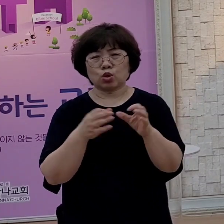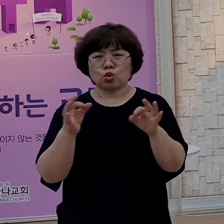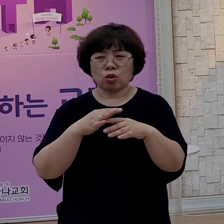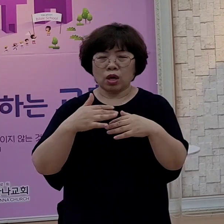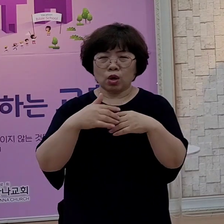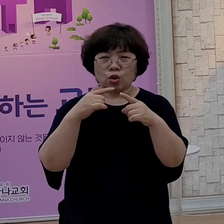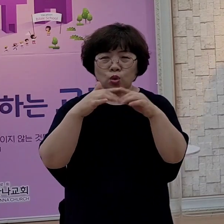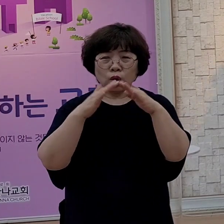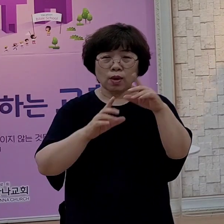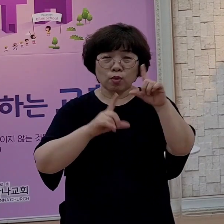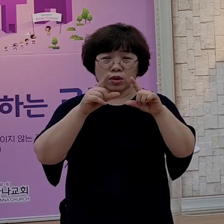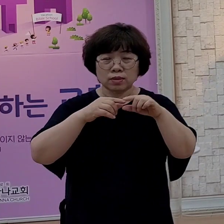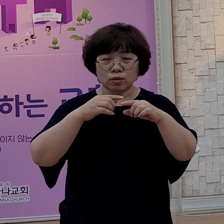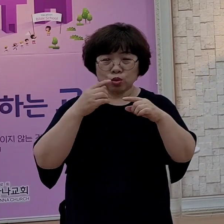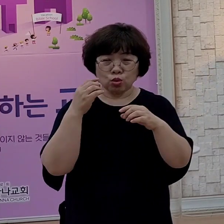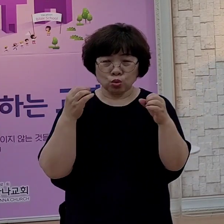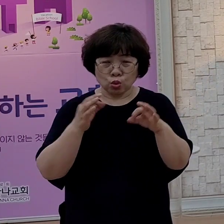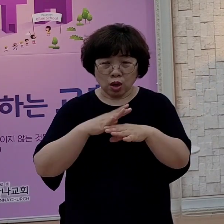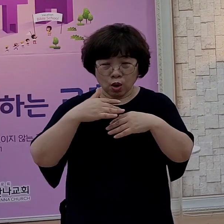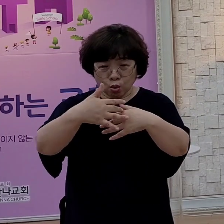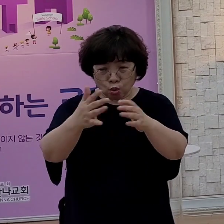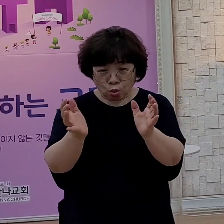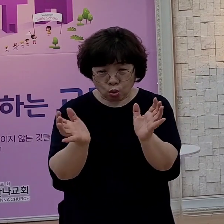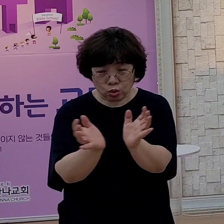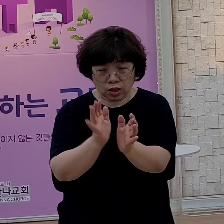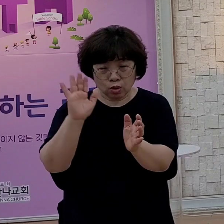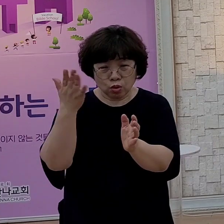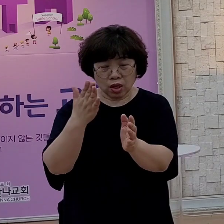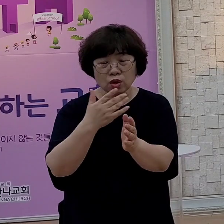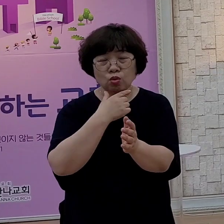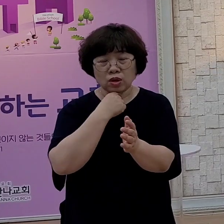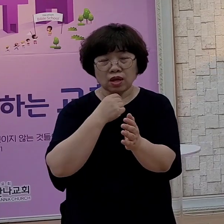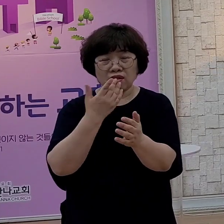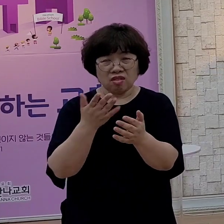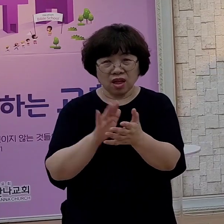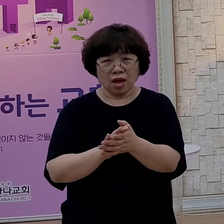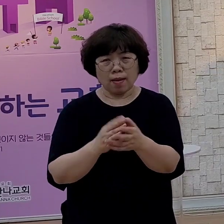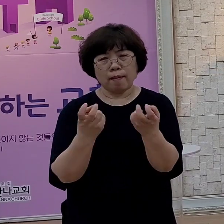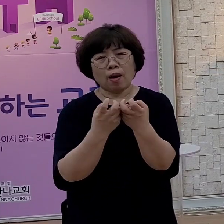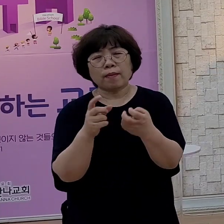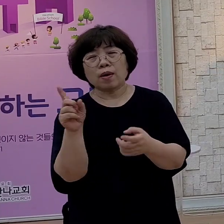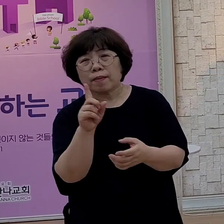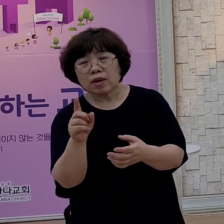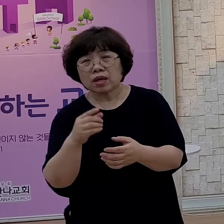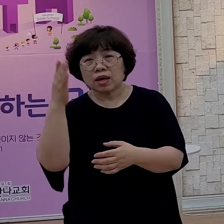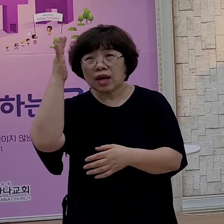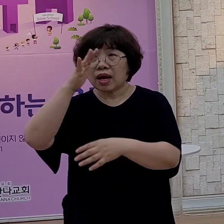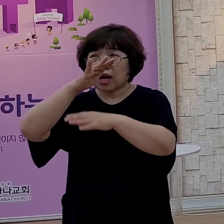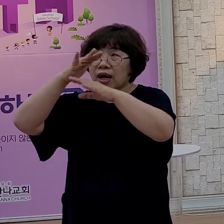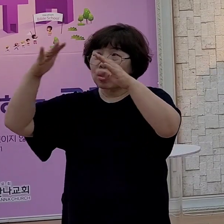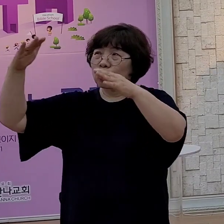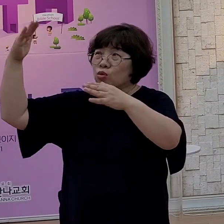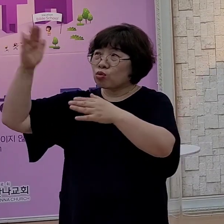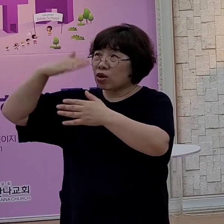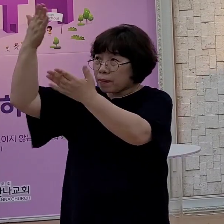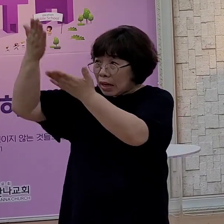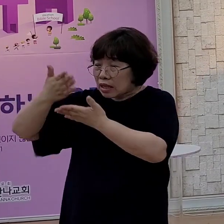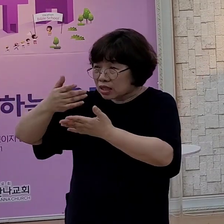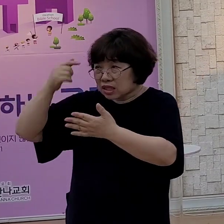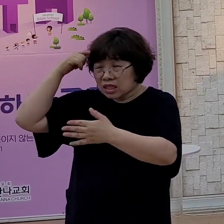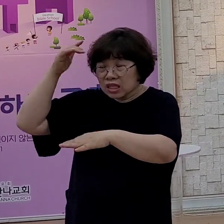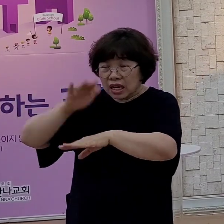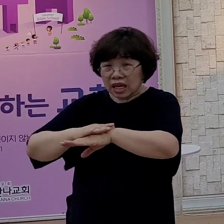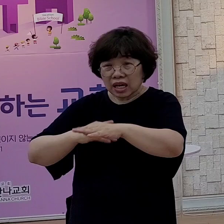하면 되느냐? 오늘 한마디로 말씀드리면 이거 제목입니다. 위로부터 난 지혜가 가득할 때